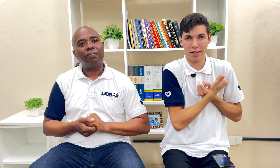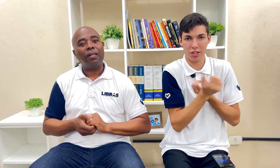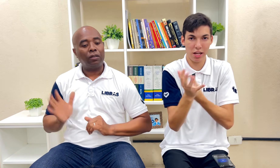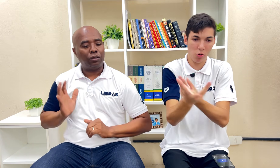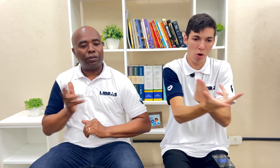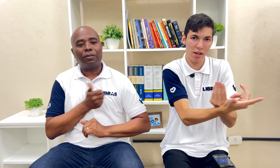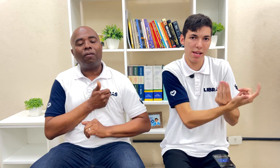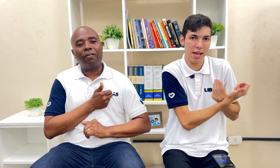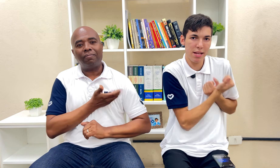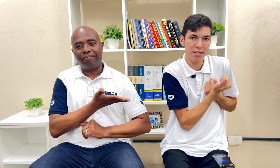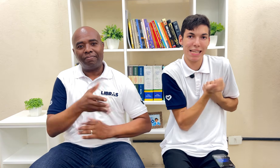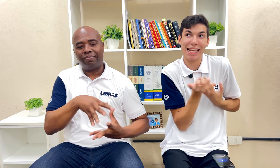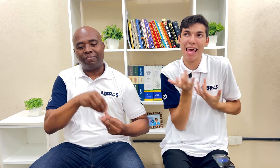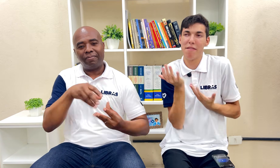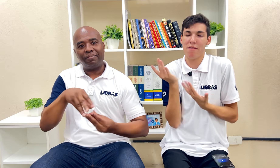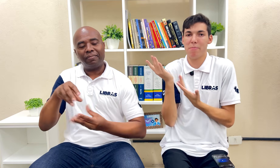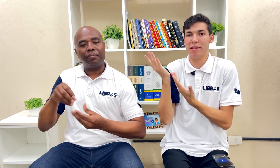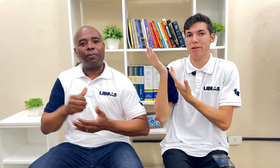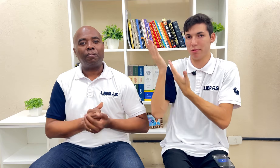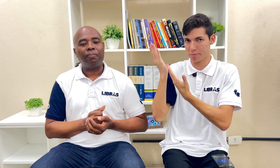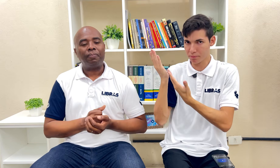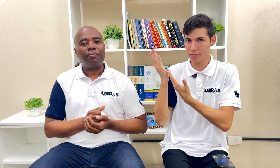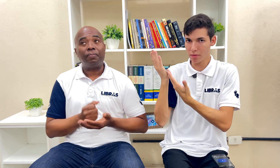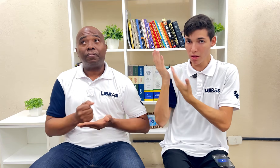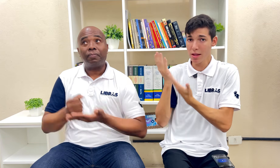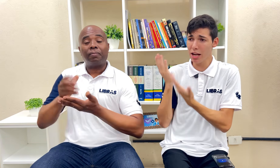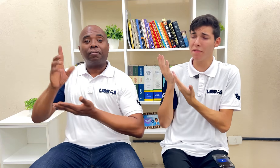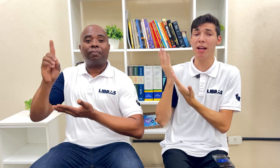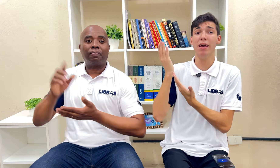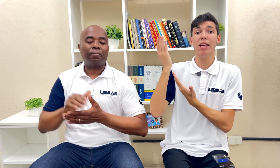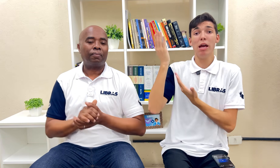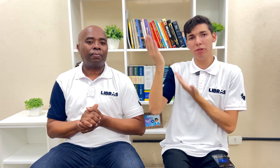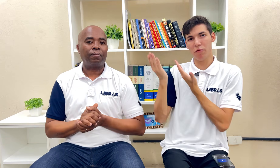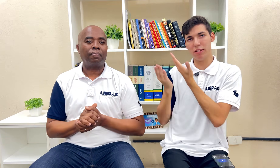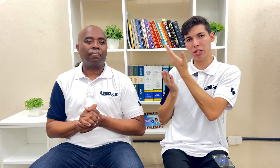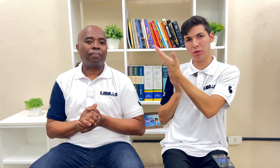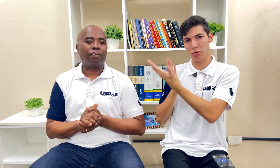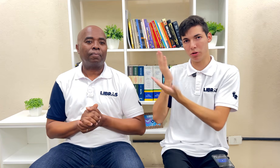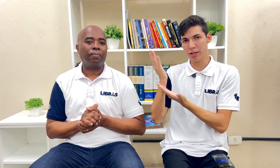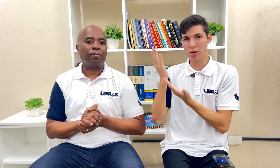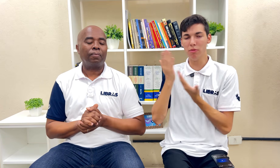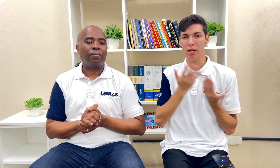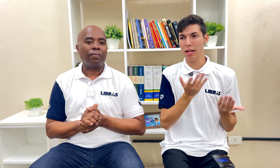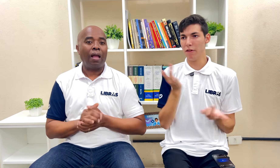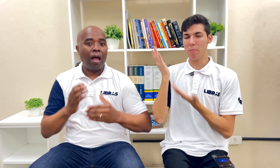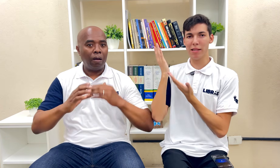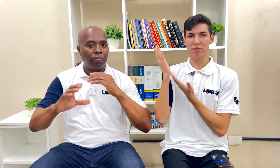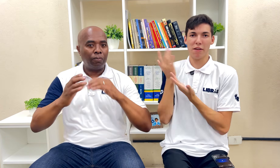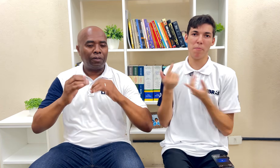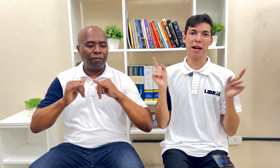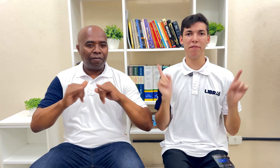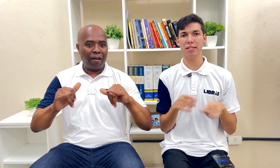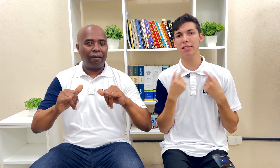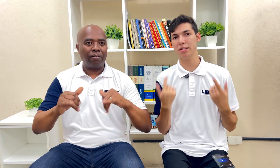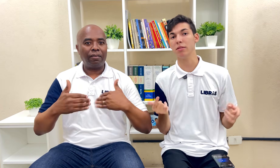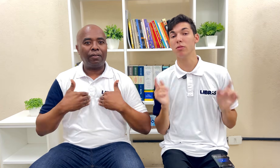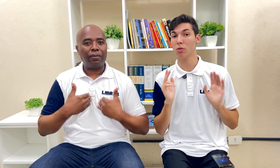a gente recolhe eles e leva para Deus. Aí ele fala, eu tenho vida de adorador, então levou para Deus? Vou parar e fazer assim.